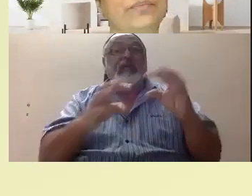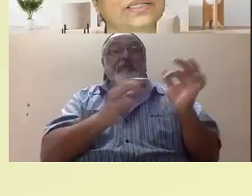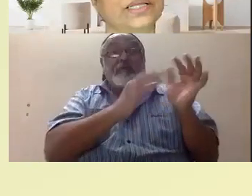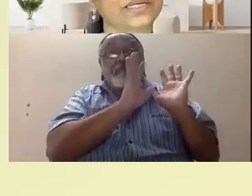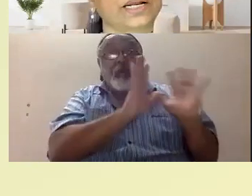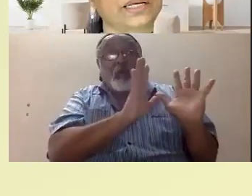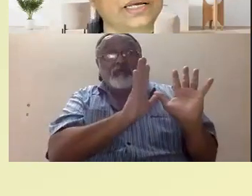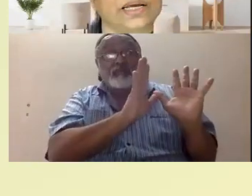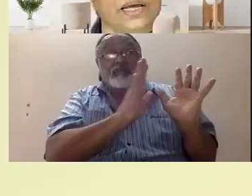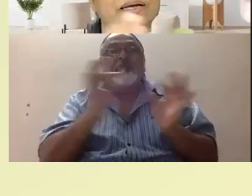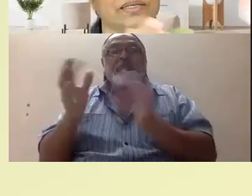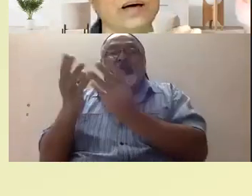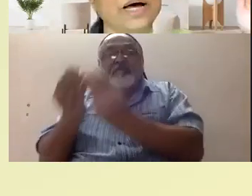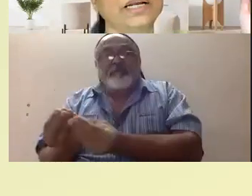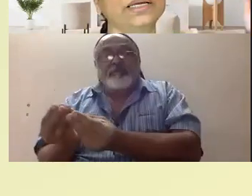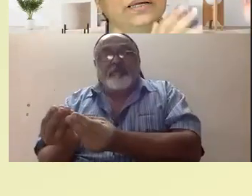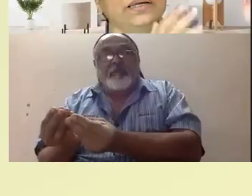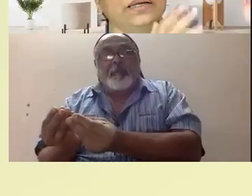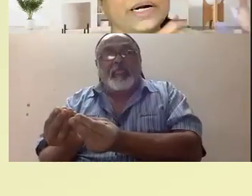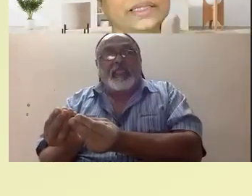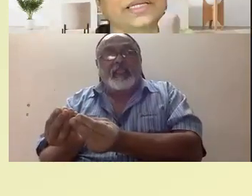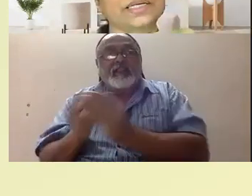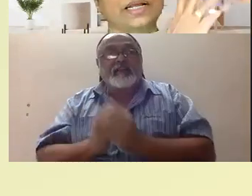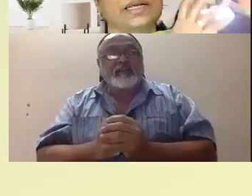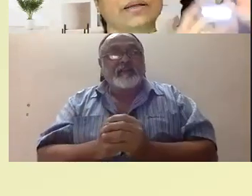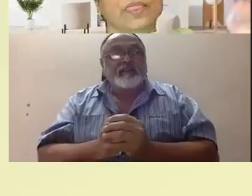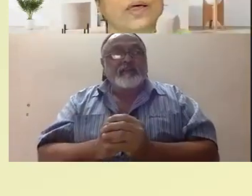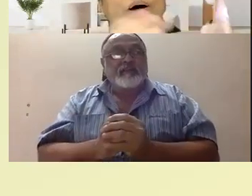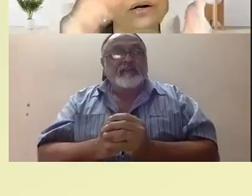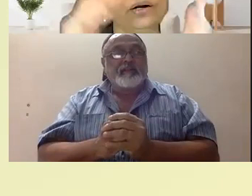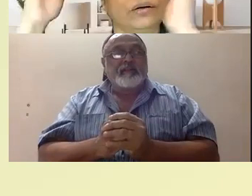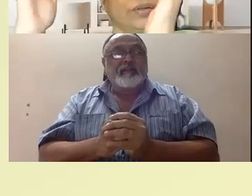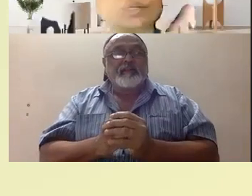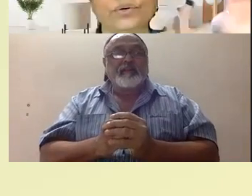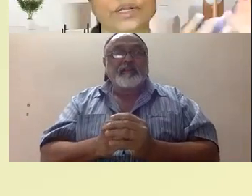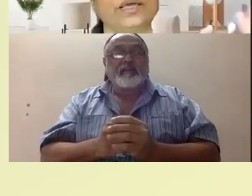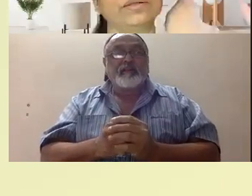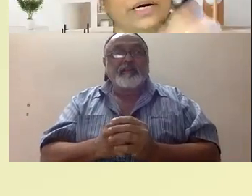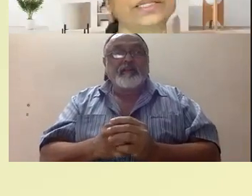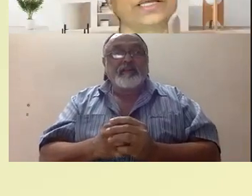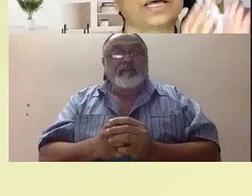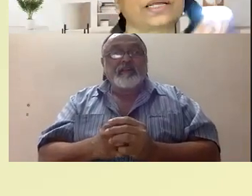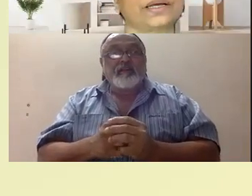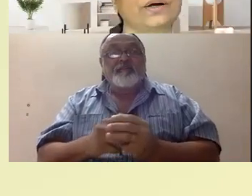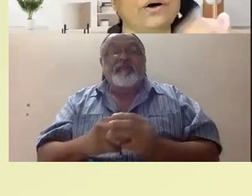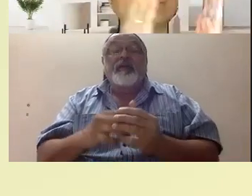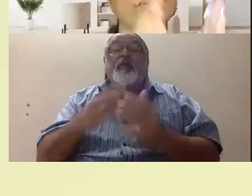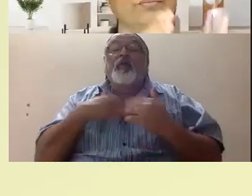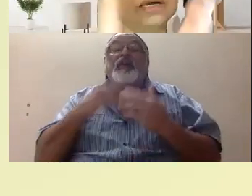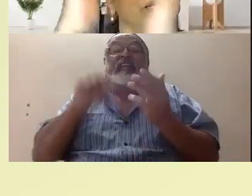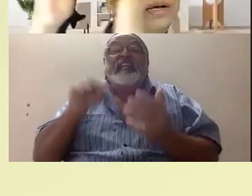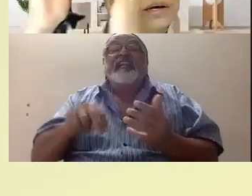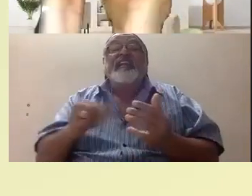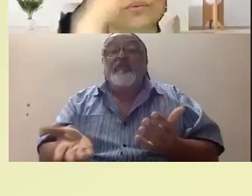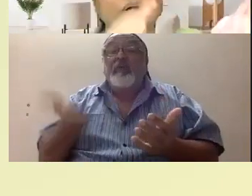gap बढ़ते जा रही है, सामान की बढ़ते जा रही है और जरूरतें बढ़ते जा रही है, और लोगों